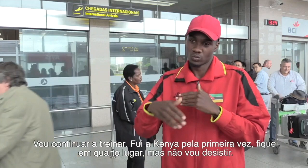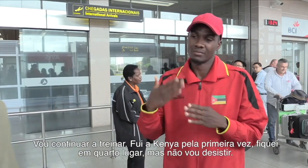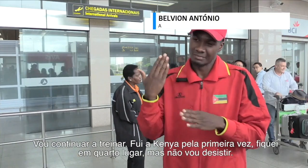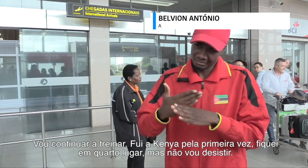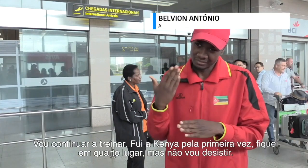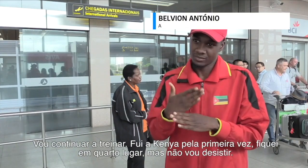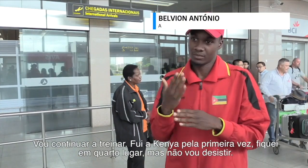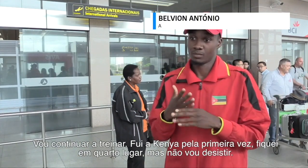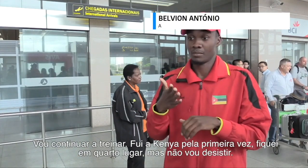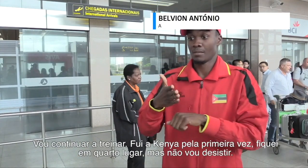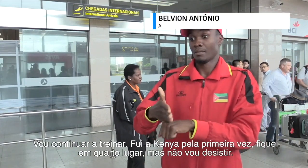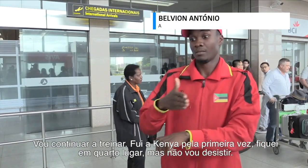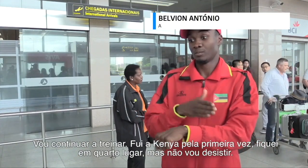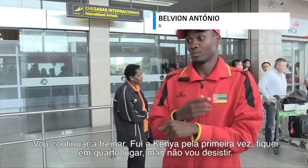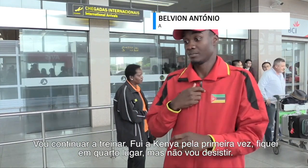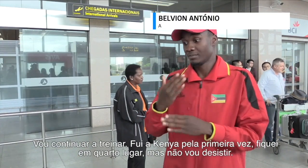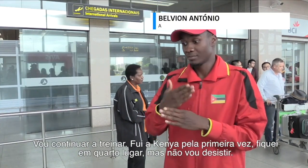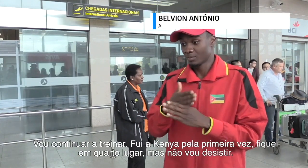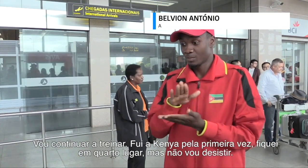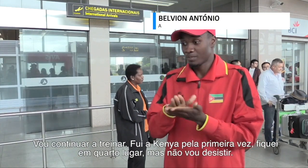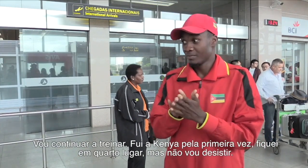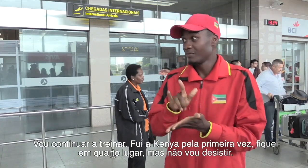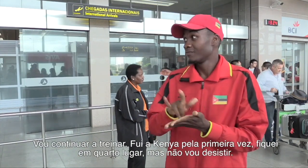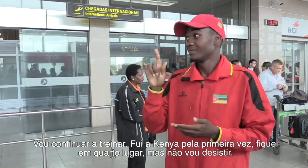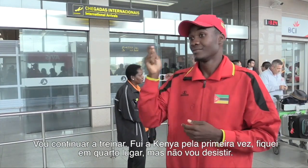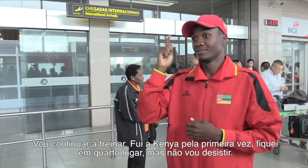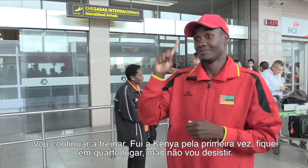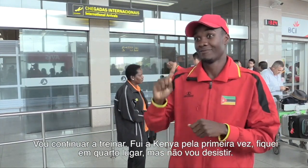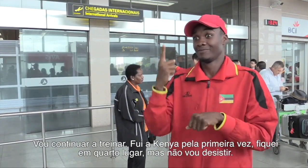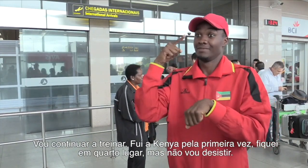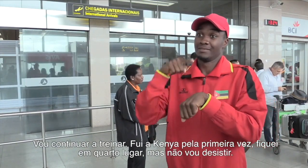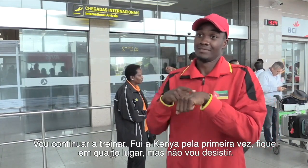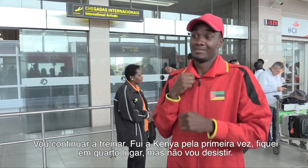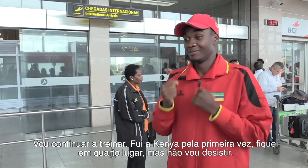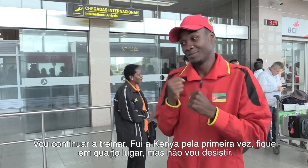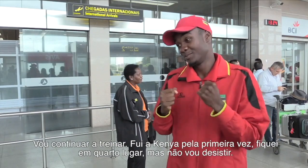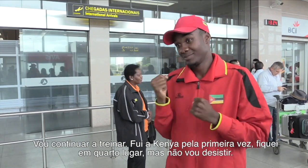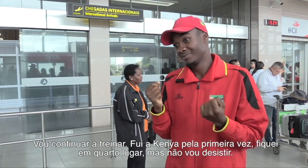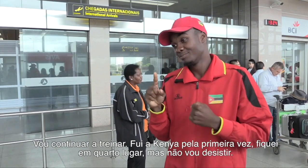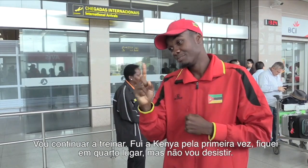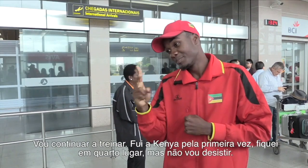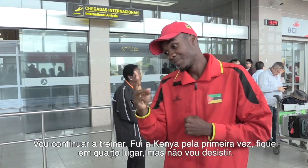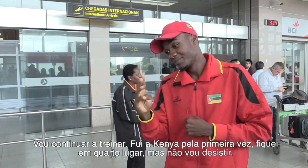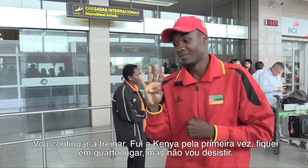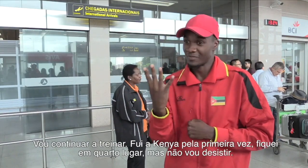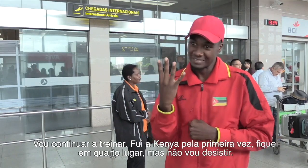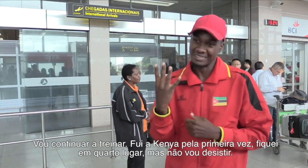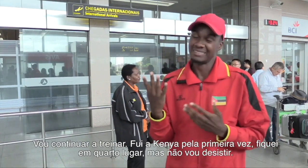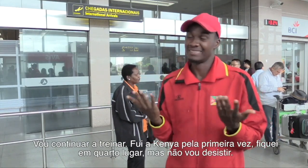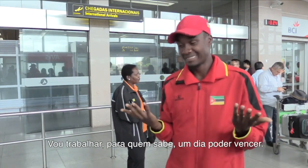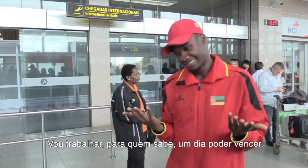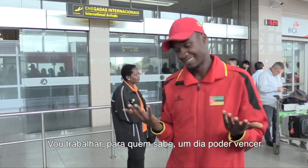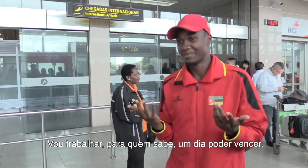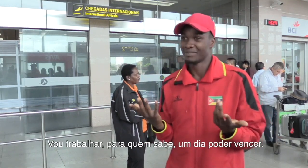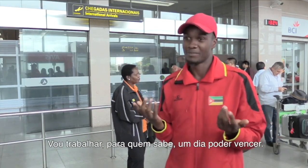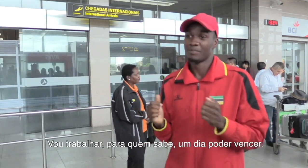Vou continuar a treinar. Fui à Quênia pela primeira vez. Fiquei em quarto lugar. Mas não vou desistir.